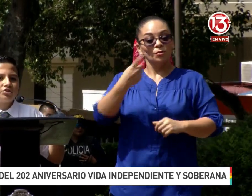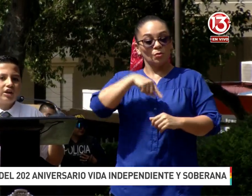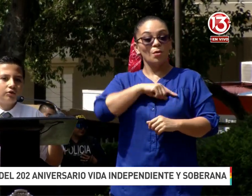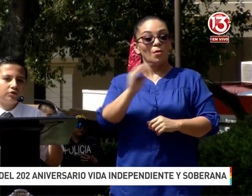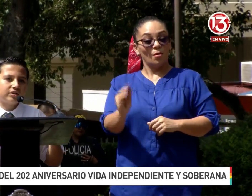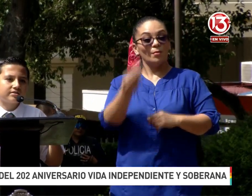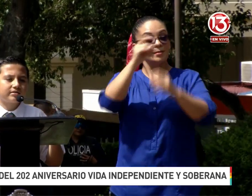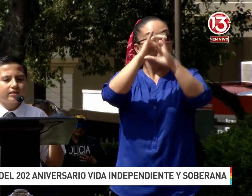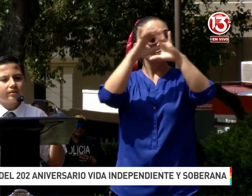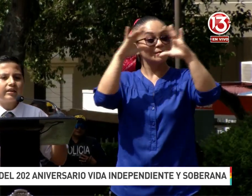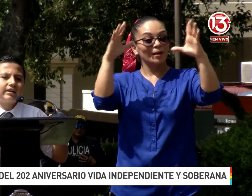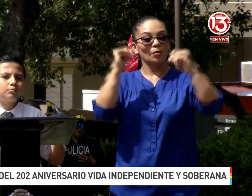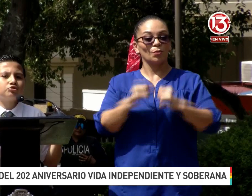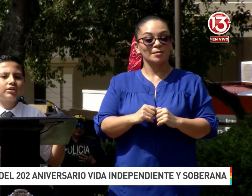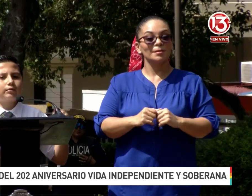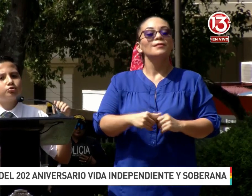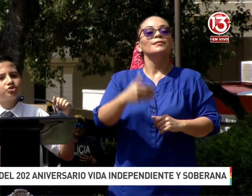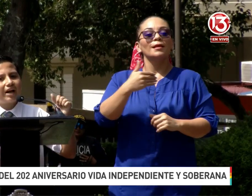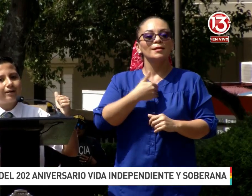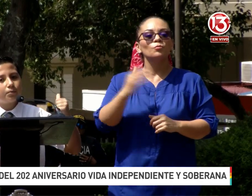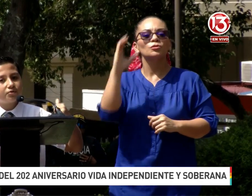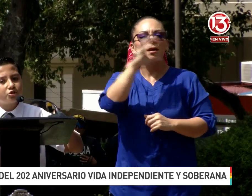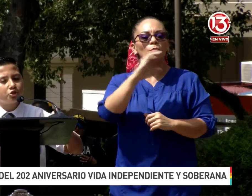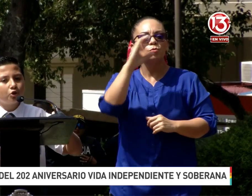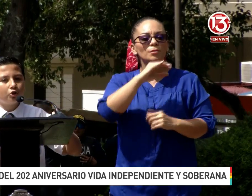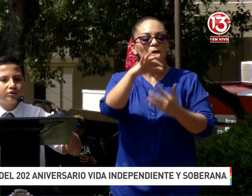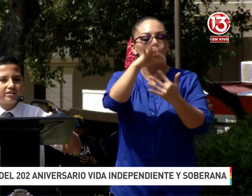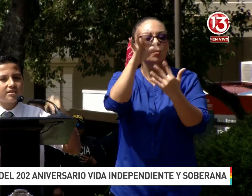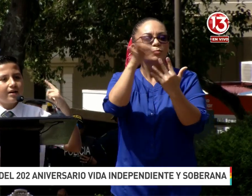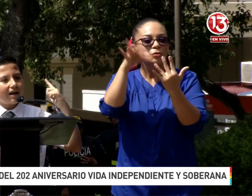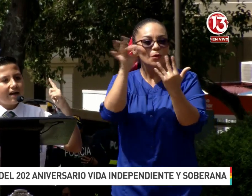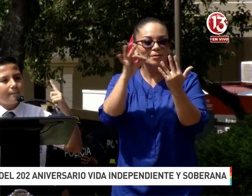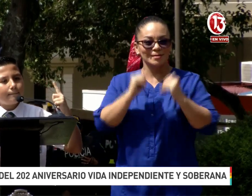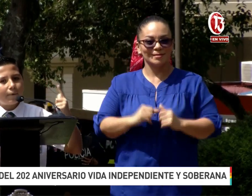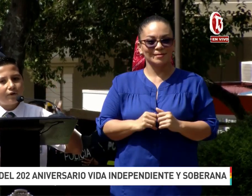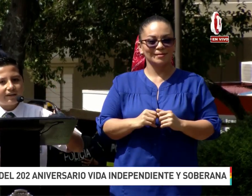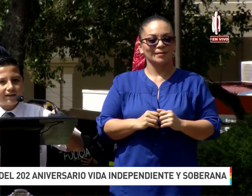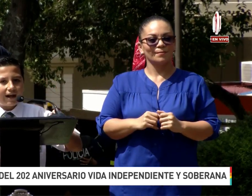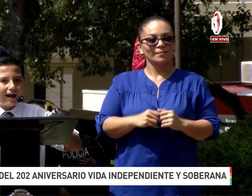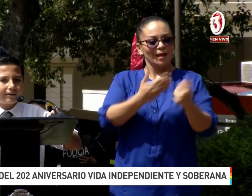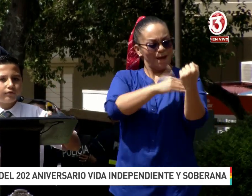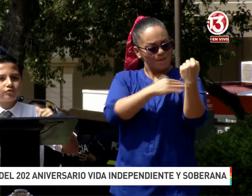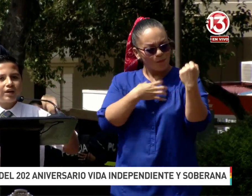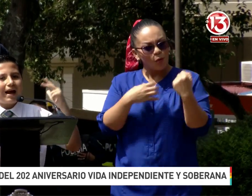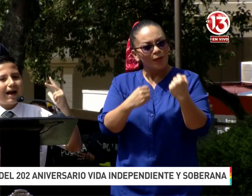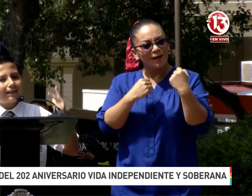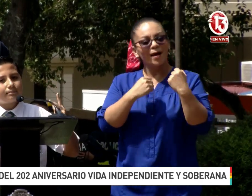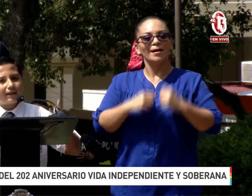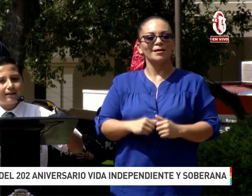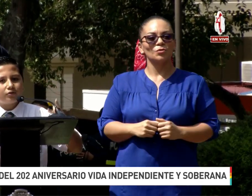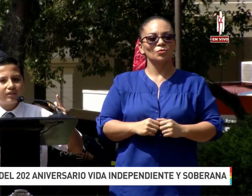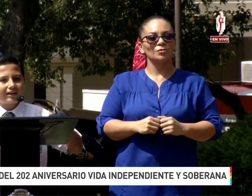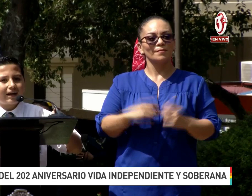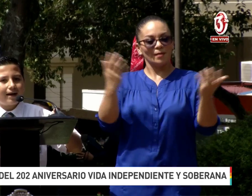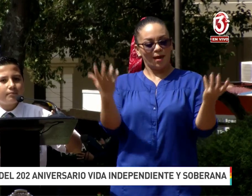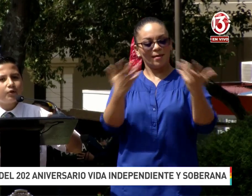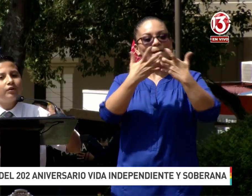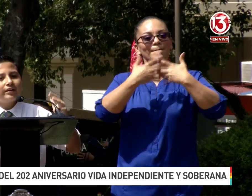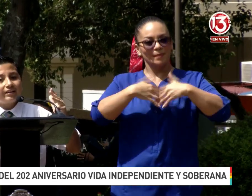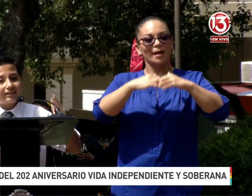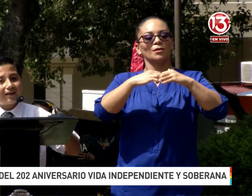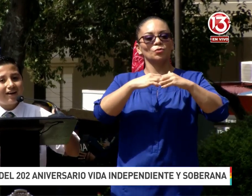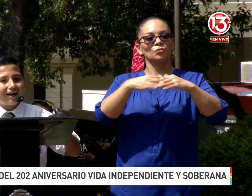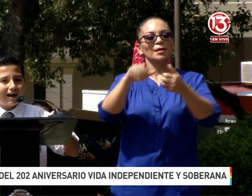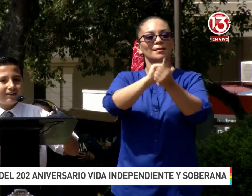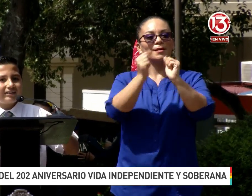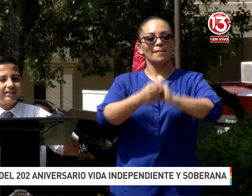jóvenes soñadores tenemos que buscar opciones, empoderarnos, adaptarnos al cambio